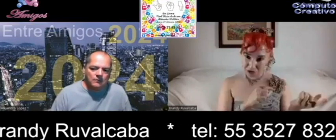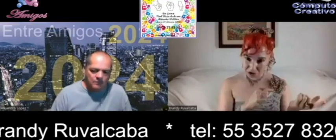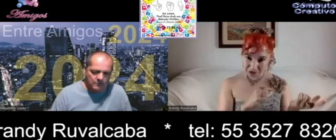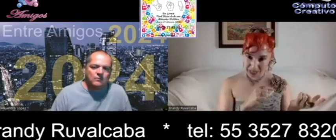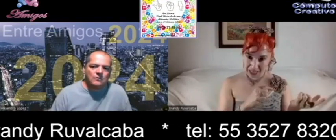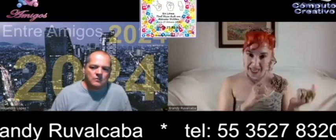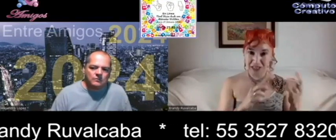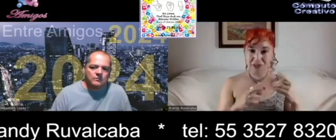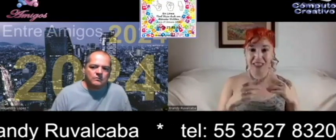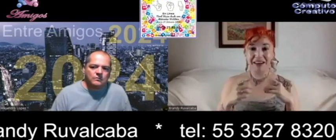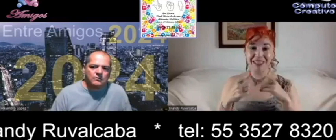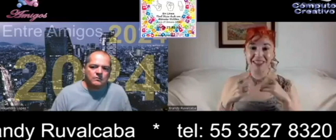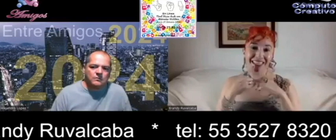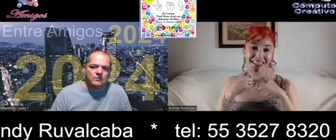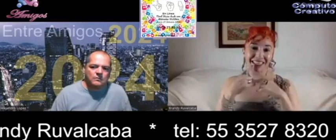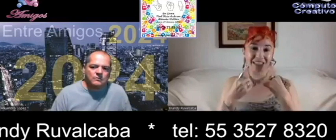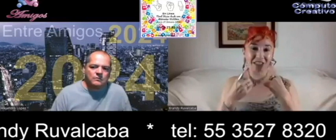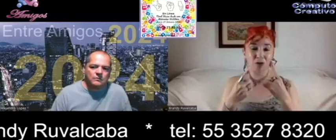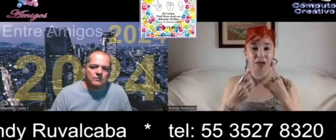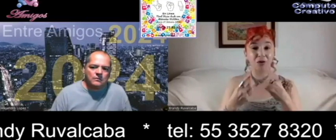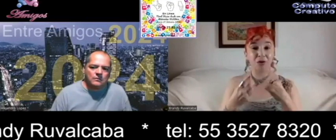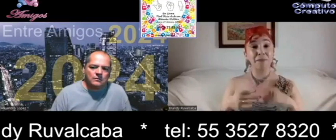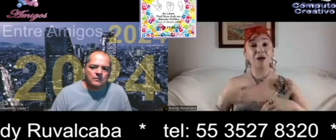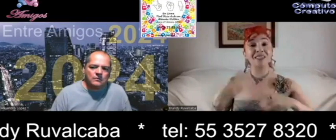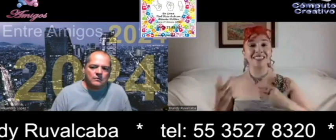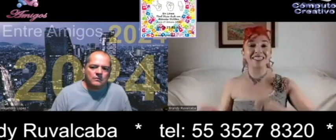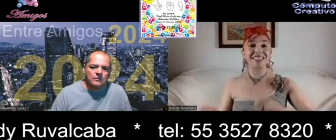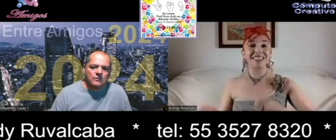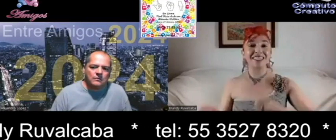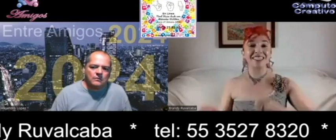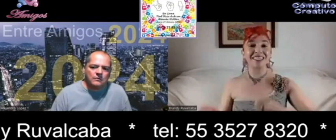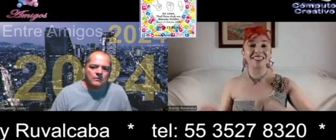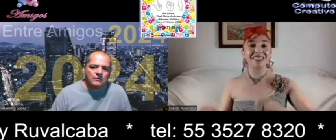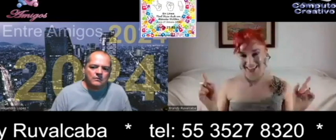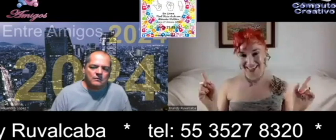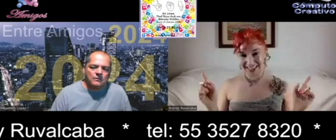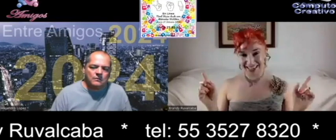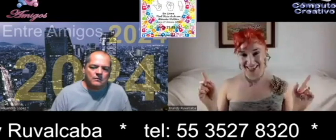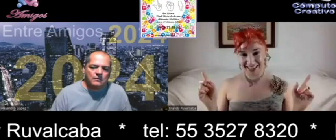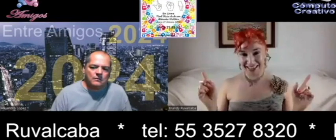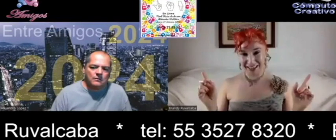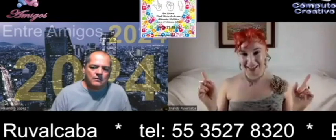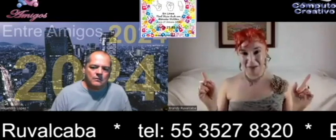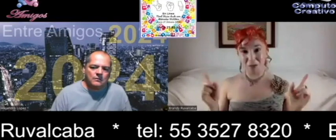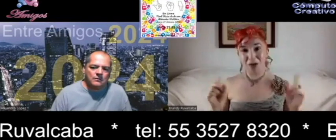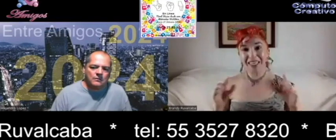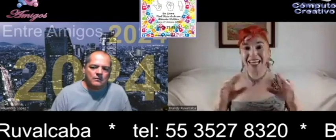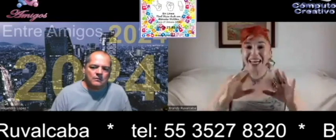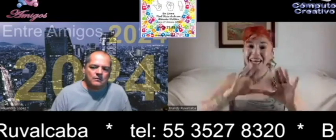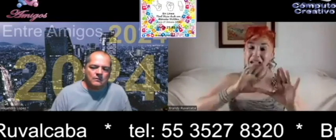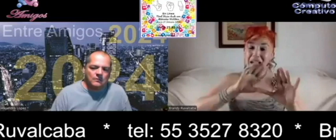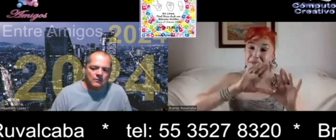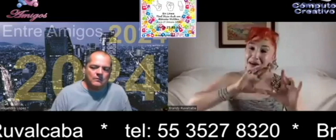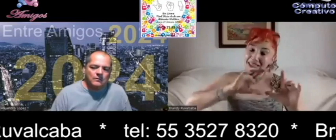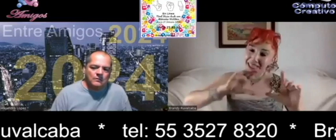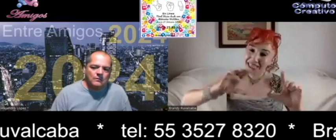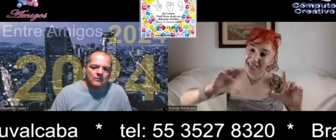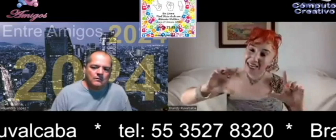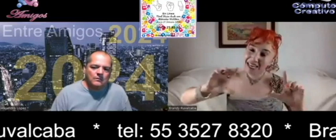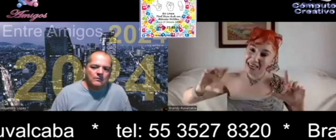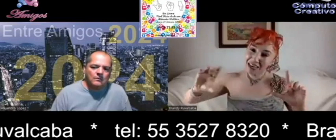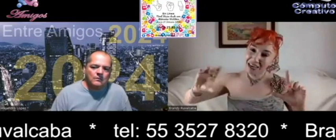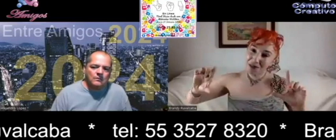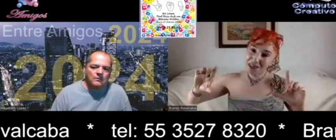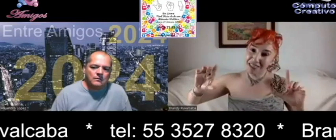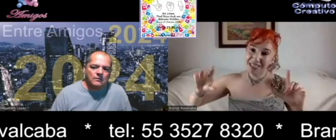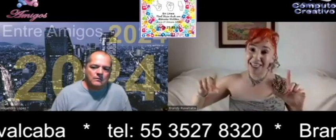español. Entonces, a veces estás diciendo una cosa, pero estás haciendo seña de otra cosa diferente, porque